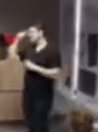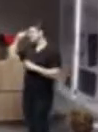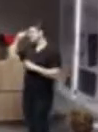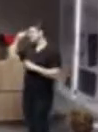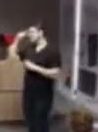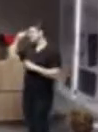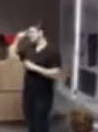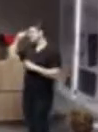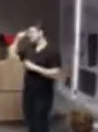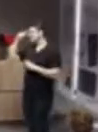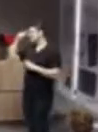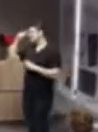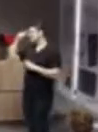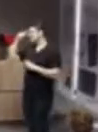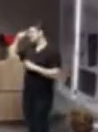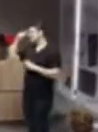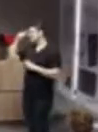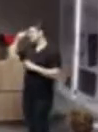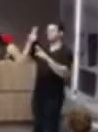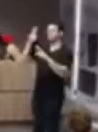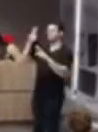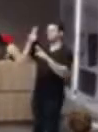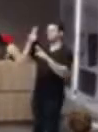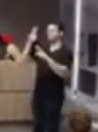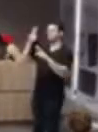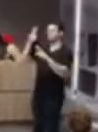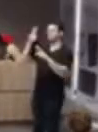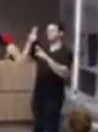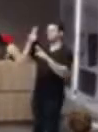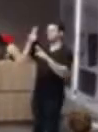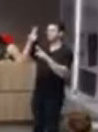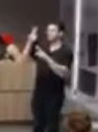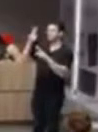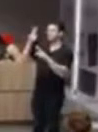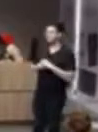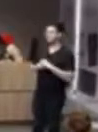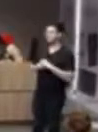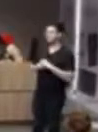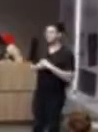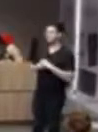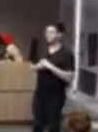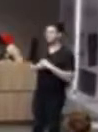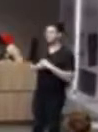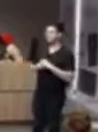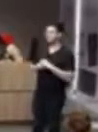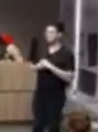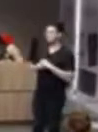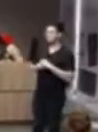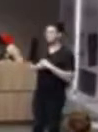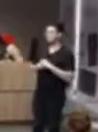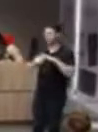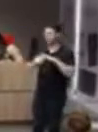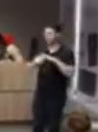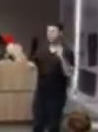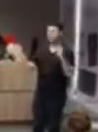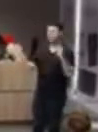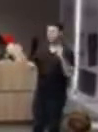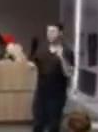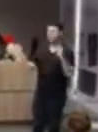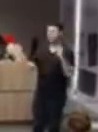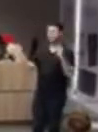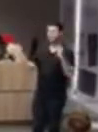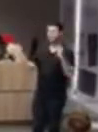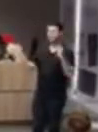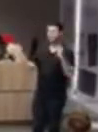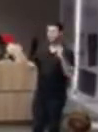Foram encerradas as atividades enquanto hospitais psiquiátricos, né? Então, o Instituto de Psiquiatria da Paraíba foi encerrado as atividades como hospital